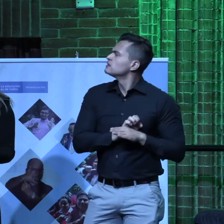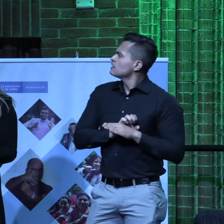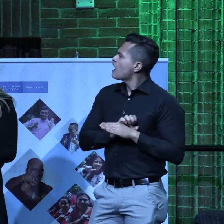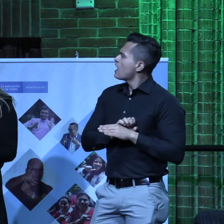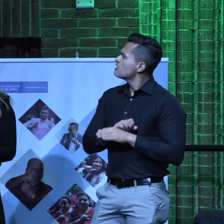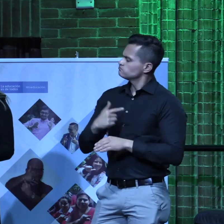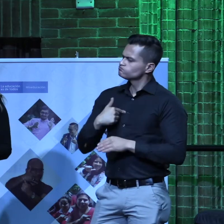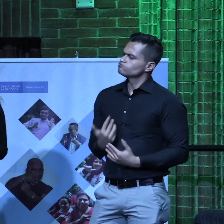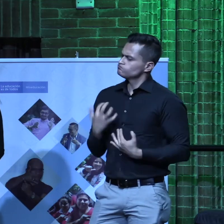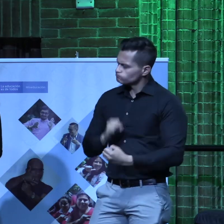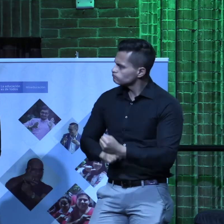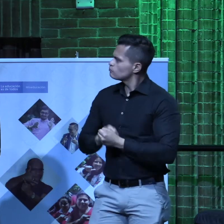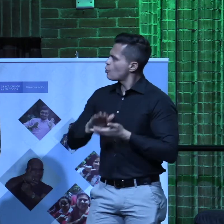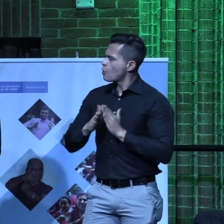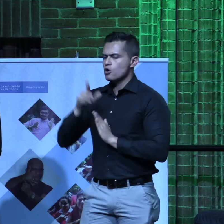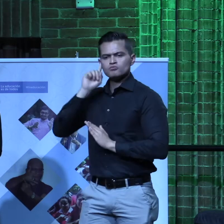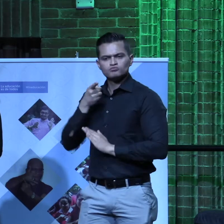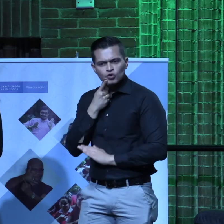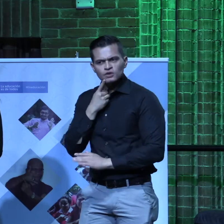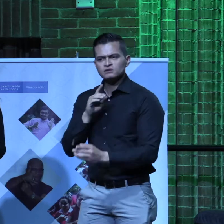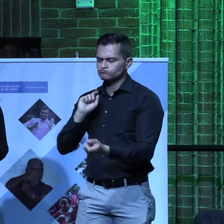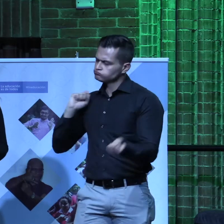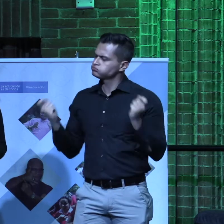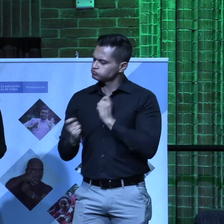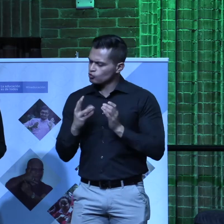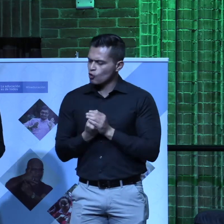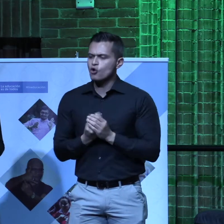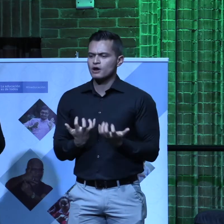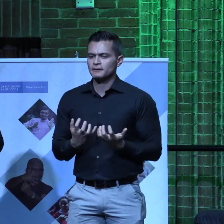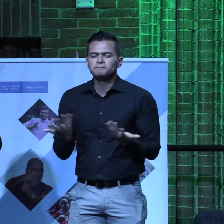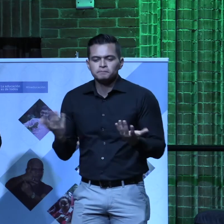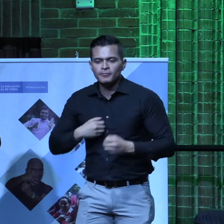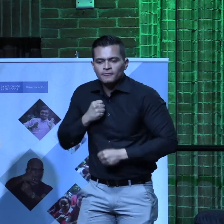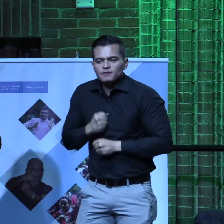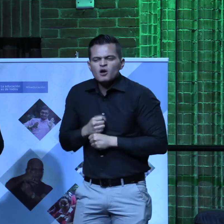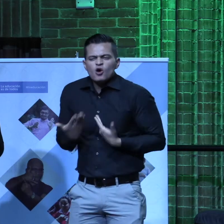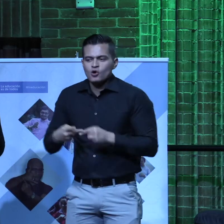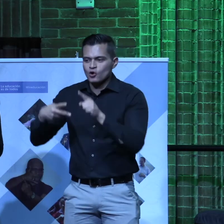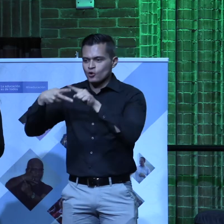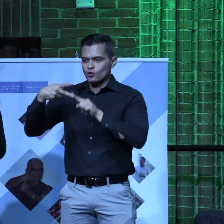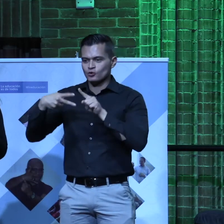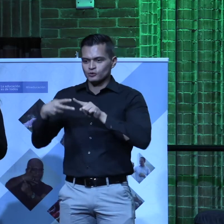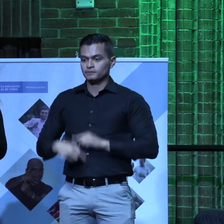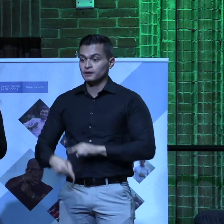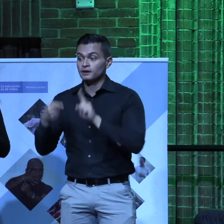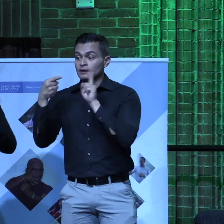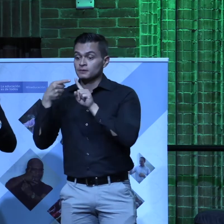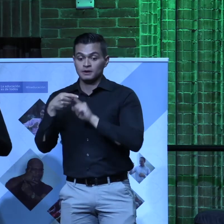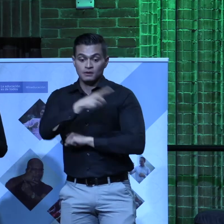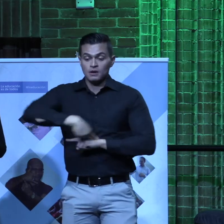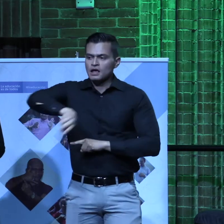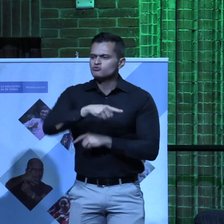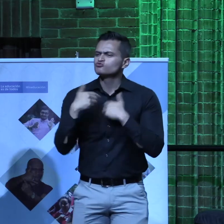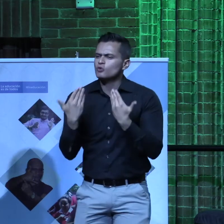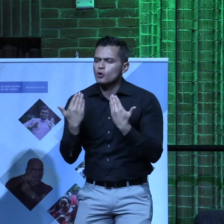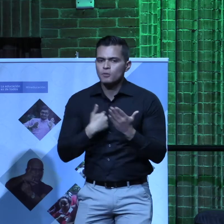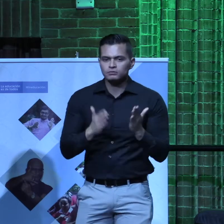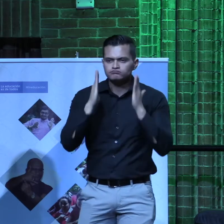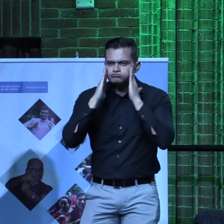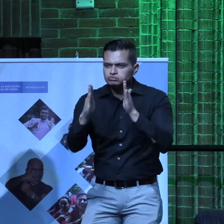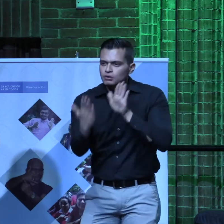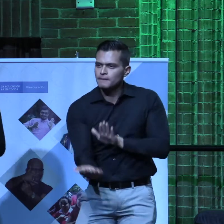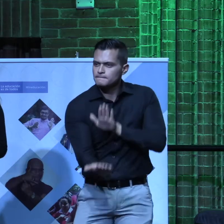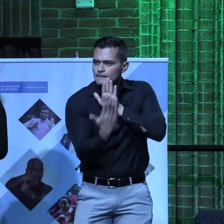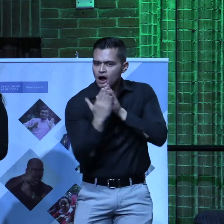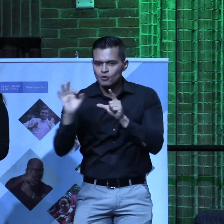cómo lo hicimos? Desde 2 ejes de trabajo. El primero era el ajuste razonable a sus canales de atención, físicos y